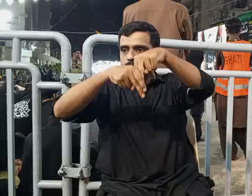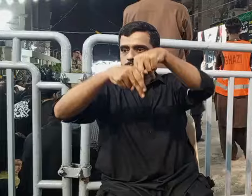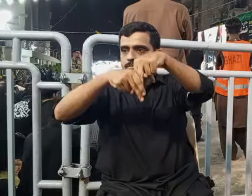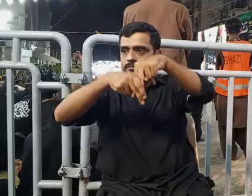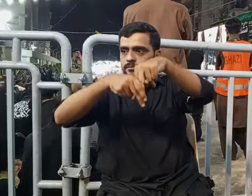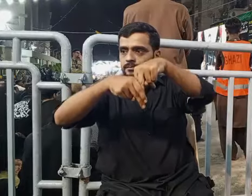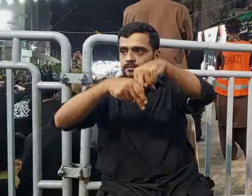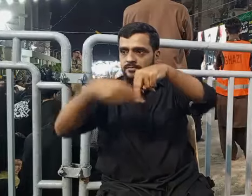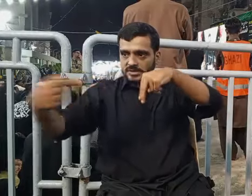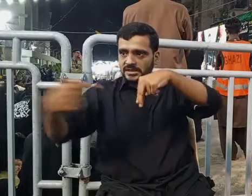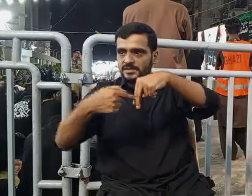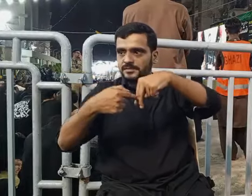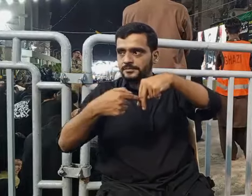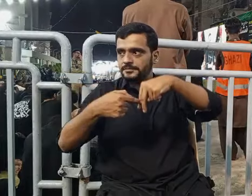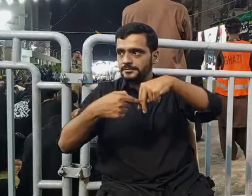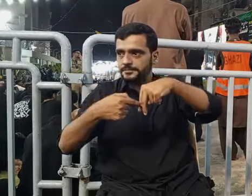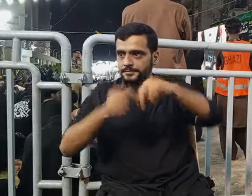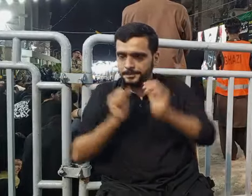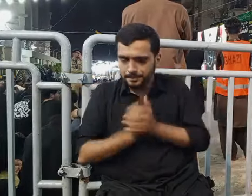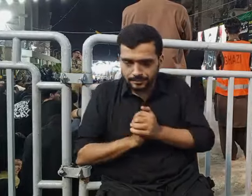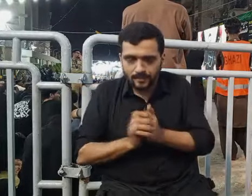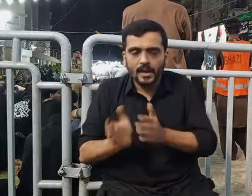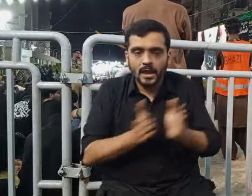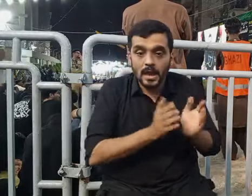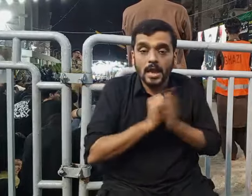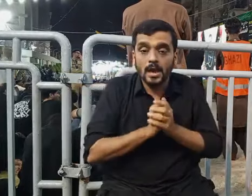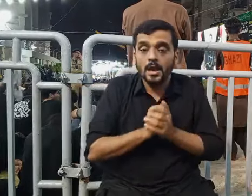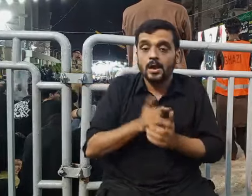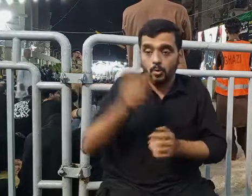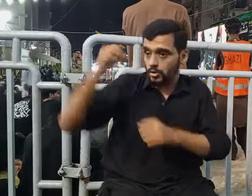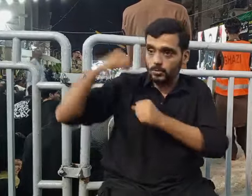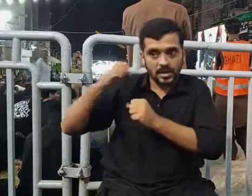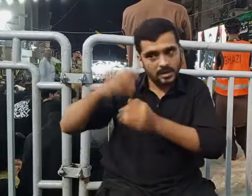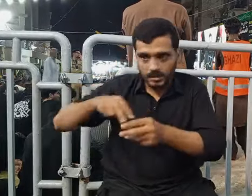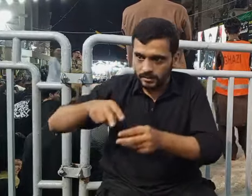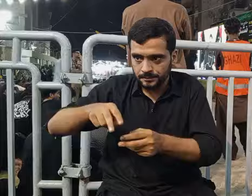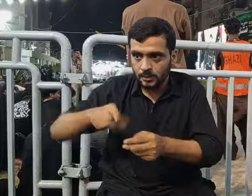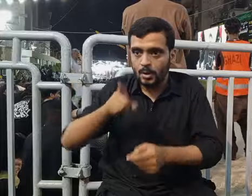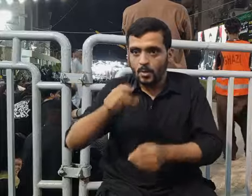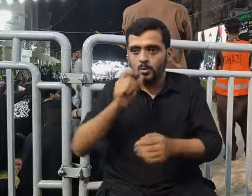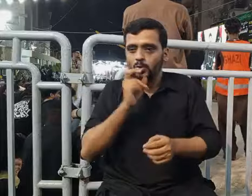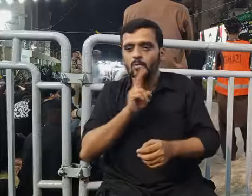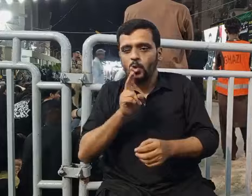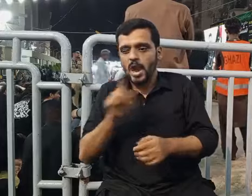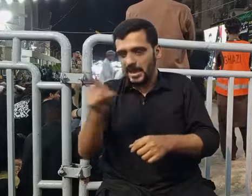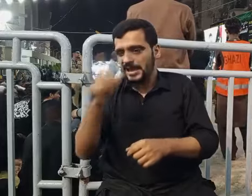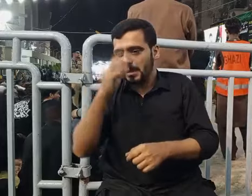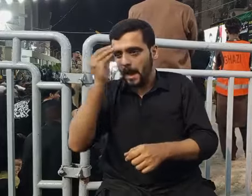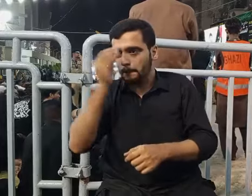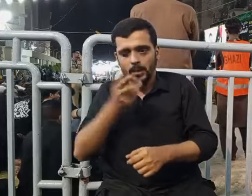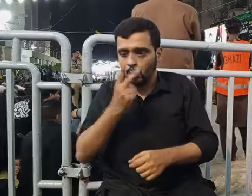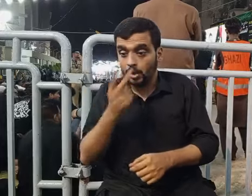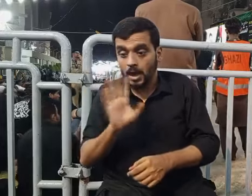دکھانا، بیوی میں فرما آگے گویا کہتی ہوں بی بی زینب سے کہ شہزادی ایک مرتبہ تو مجھے دکھا دیجئے